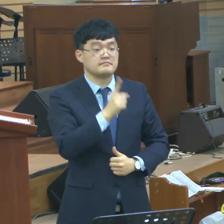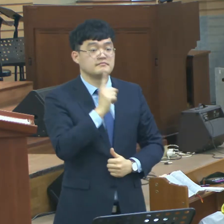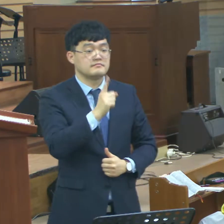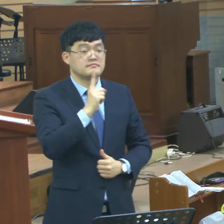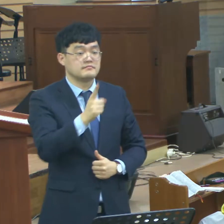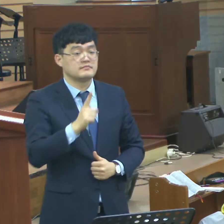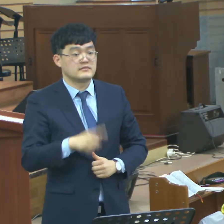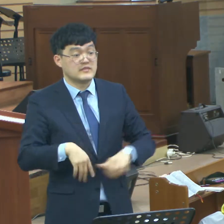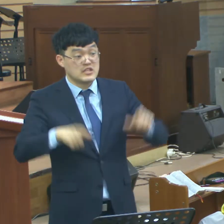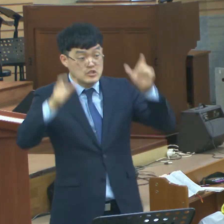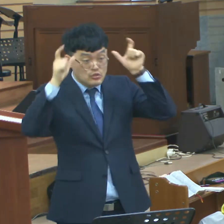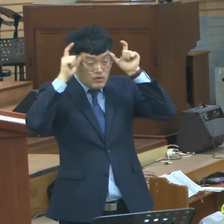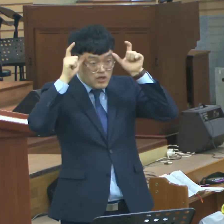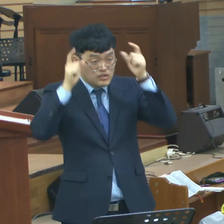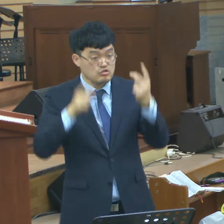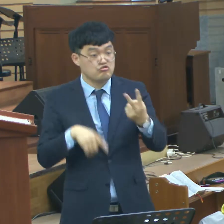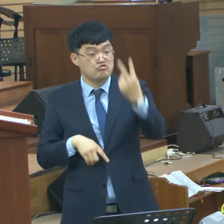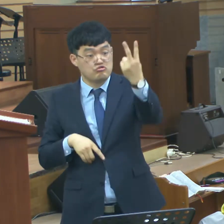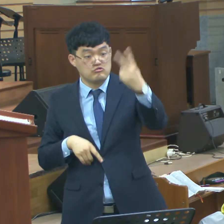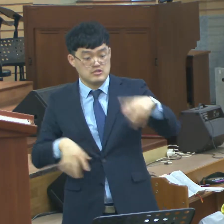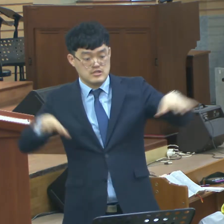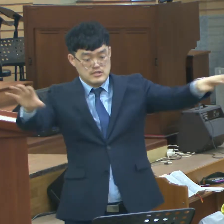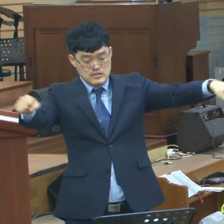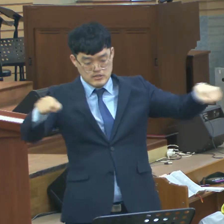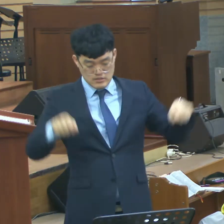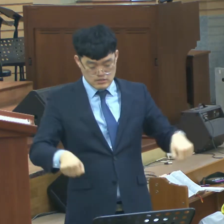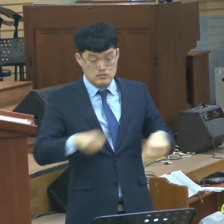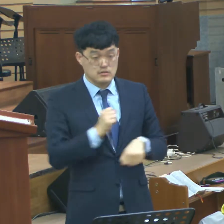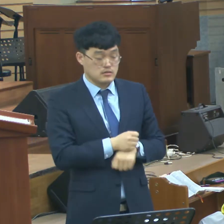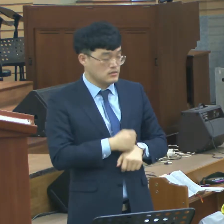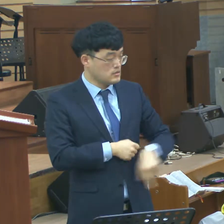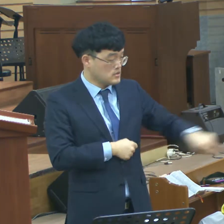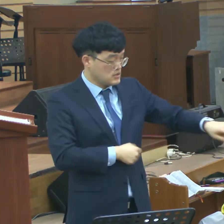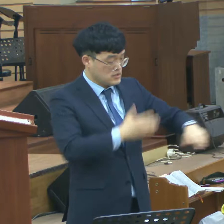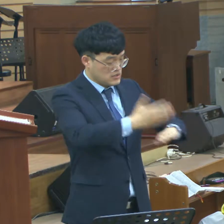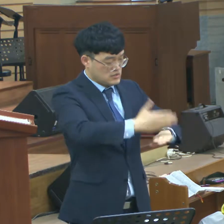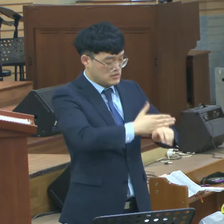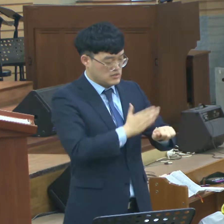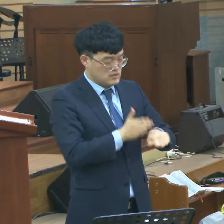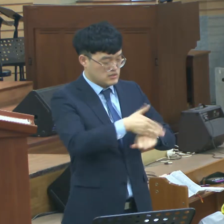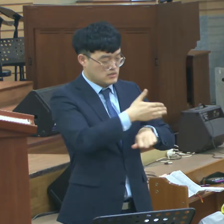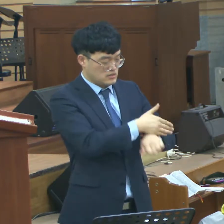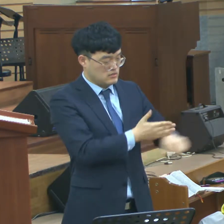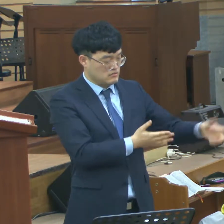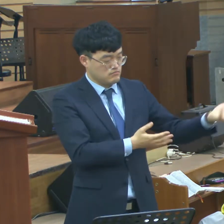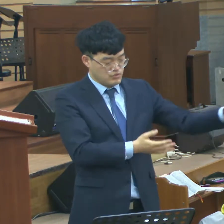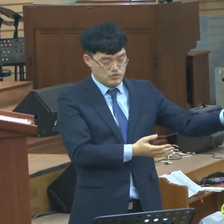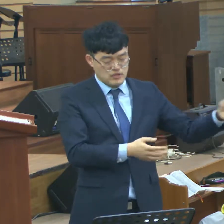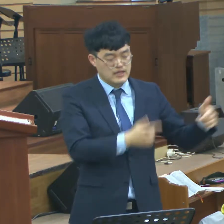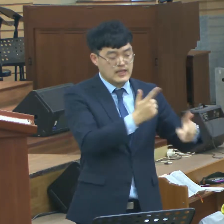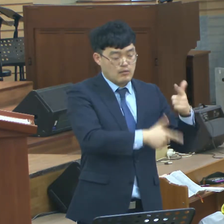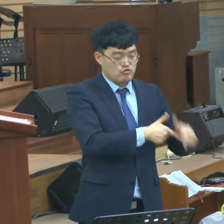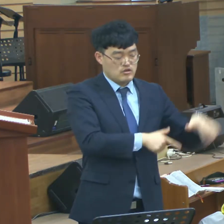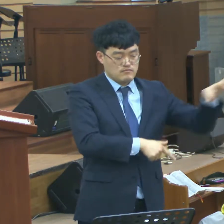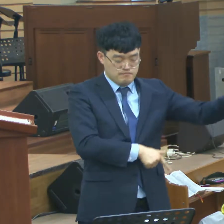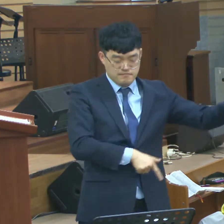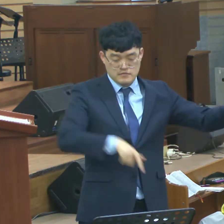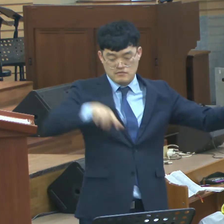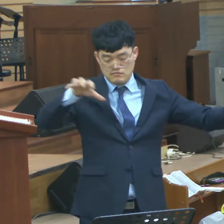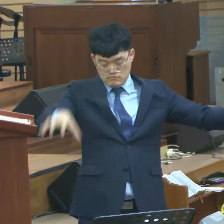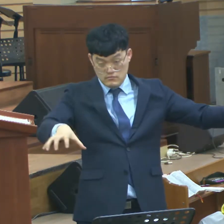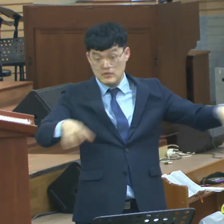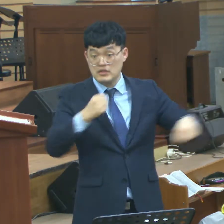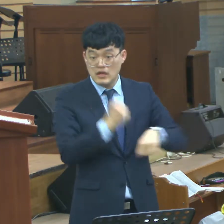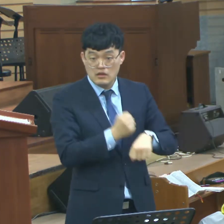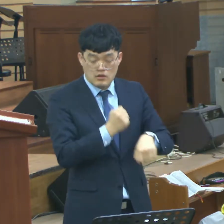송아지 둘을 각각 와서 둘을 잡아가지고 각을 떠가지고 이렇게 올리잖아요. 나무에 올려가지고